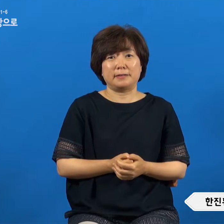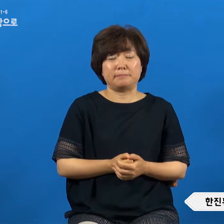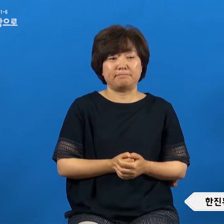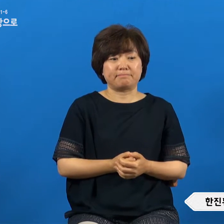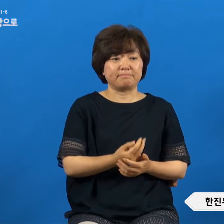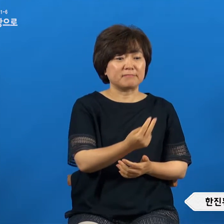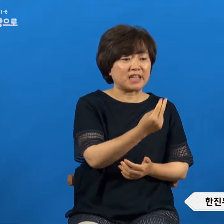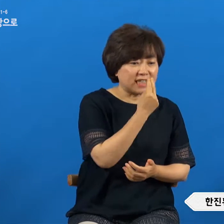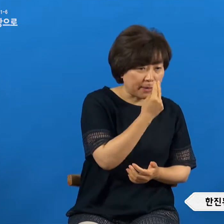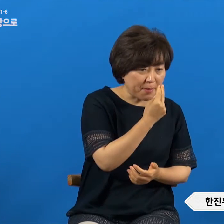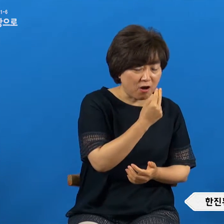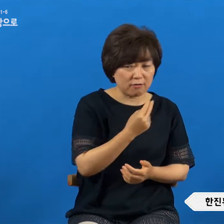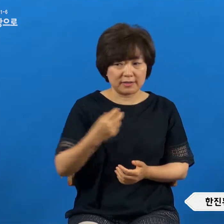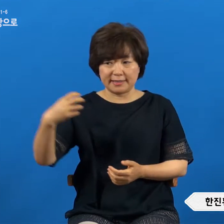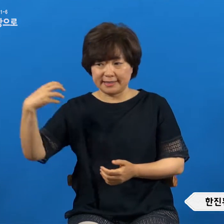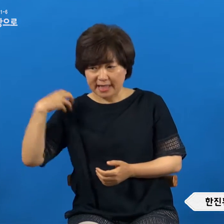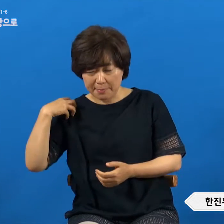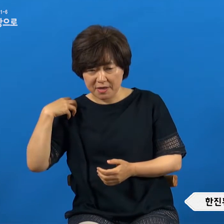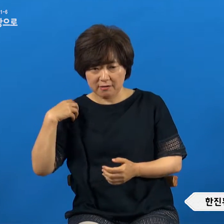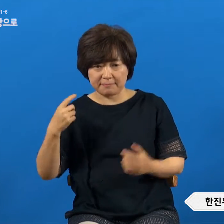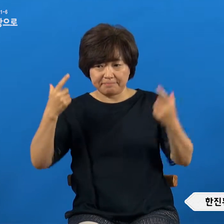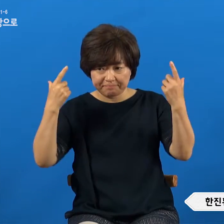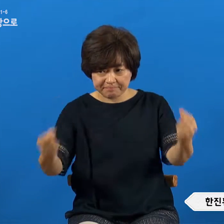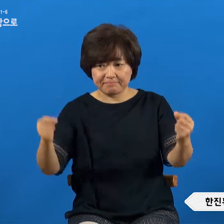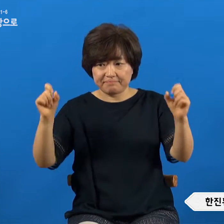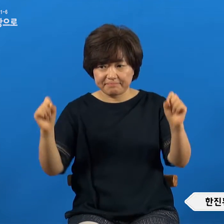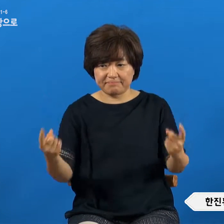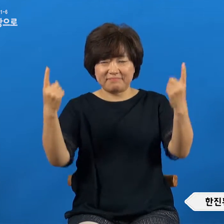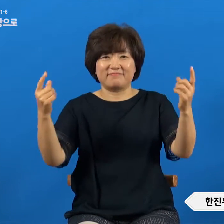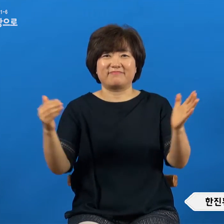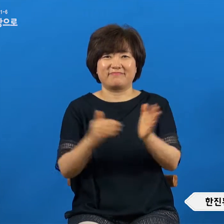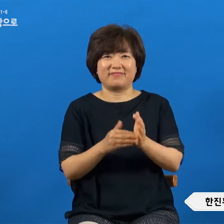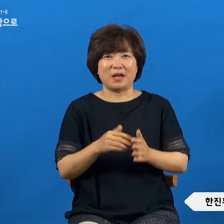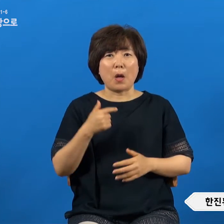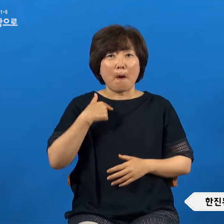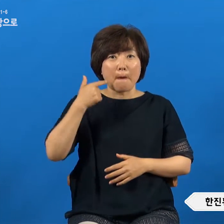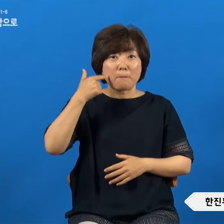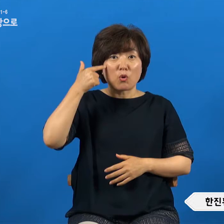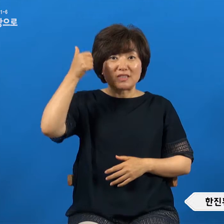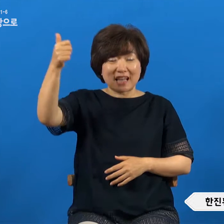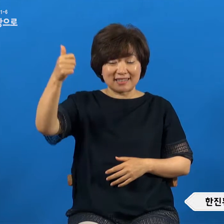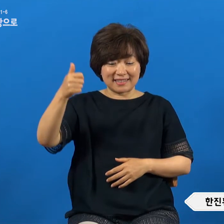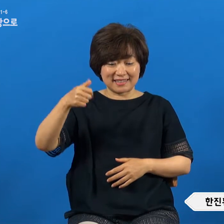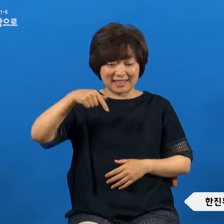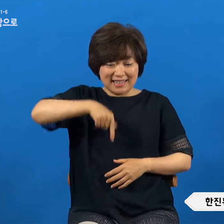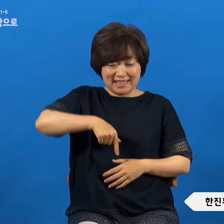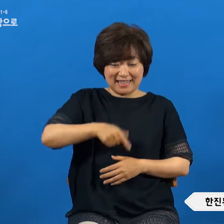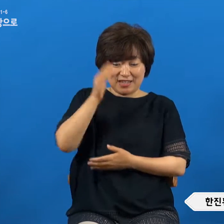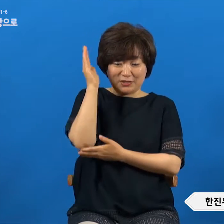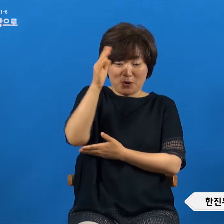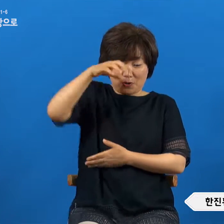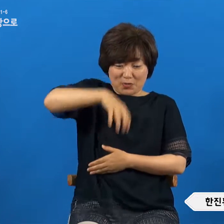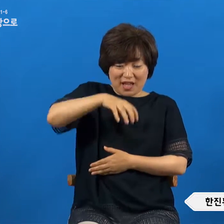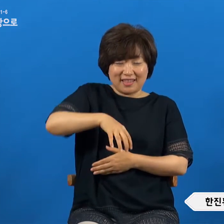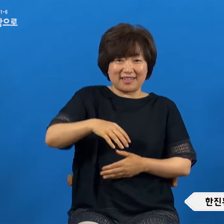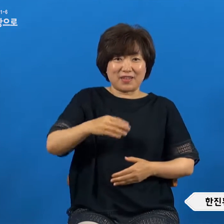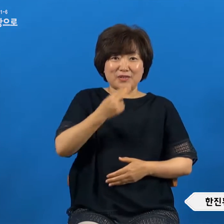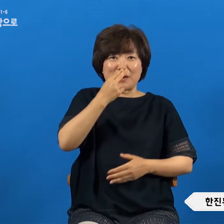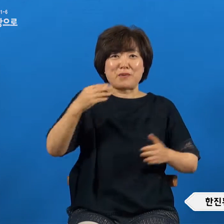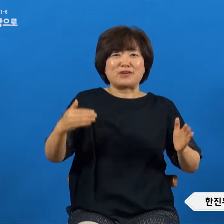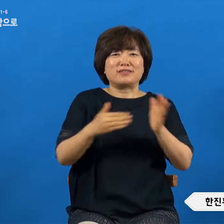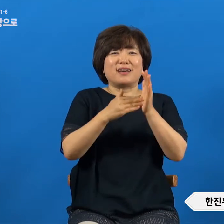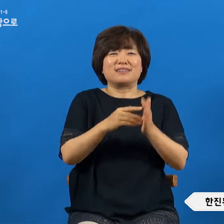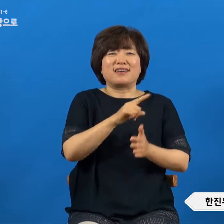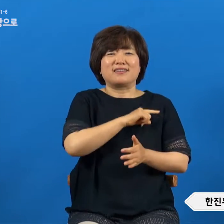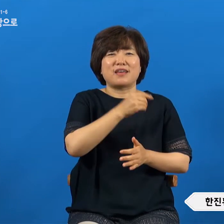삶과 사명이 같이 끝나요. 목사는 이 강대상 위에서 끝나는 것이 제일 행복합니다. 여러분들도